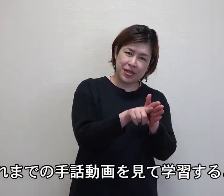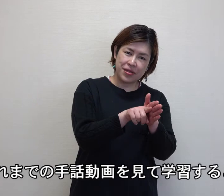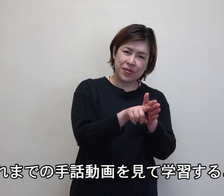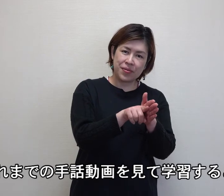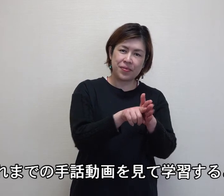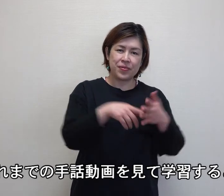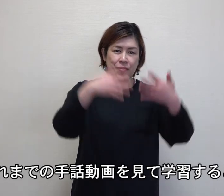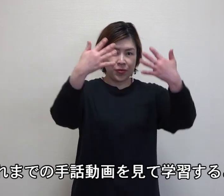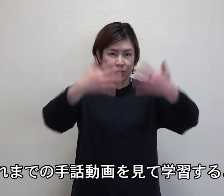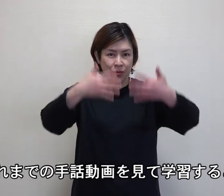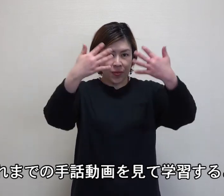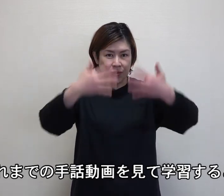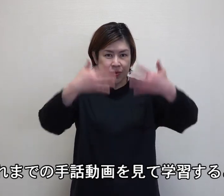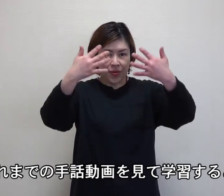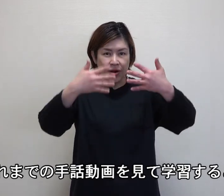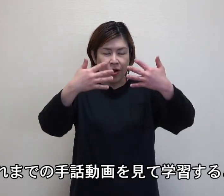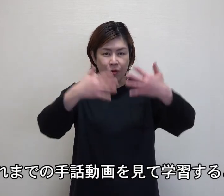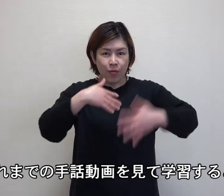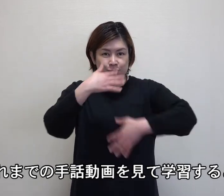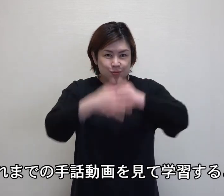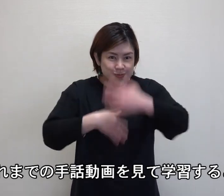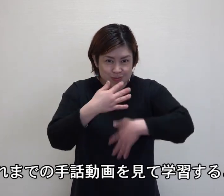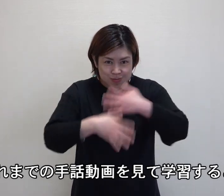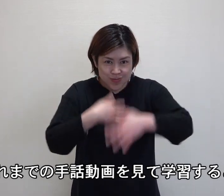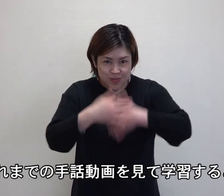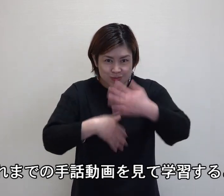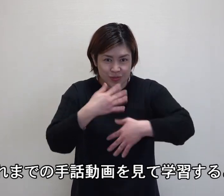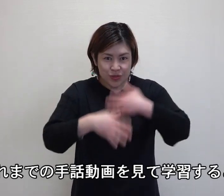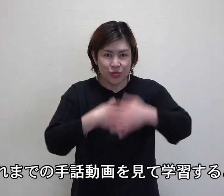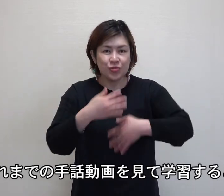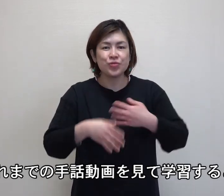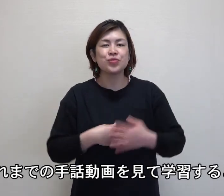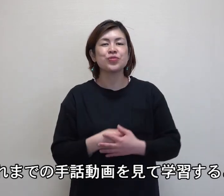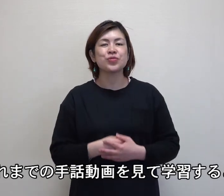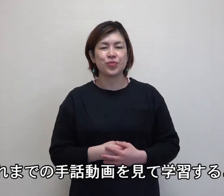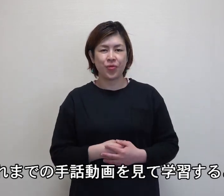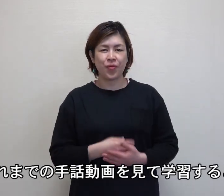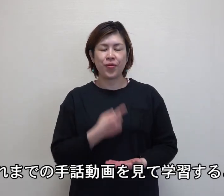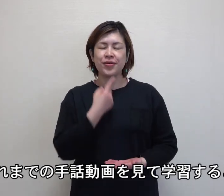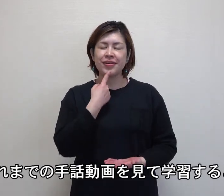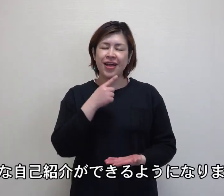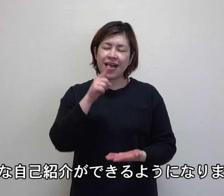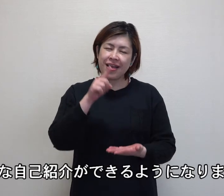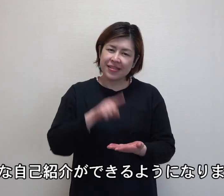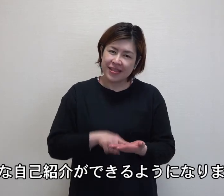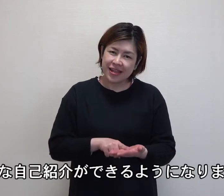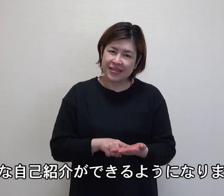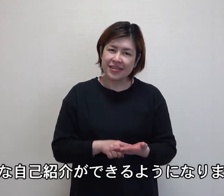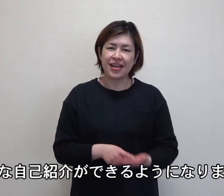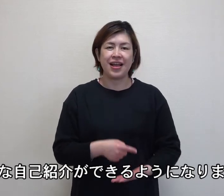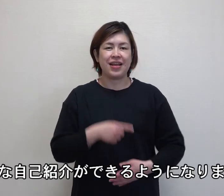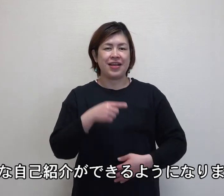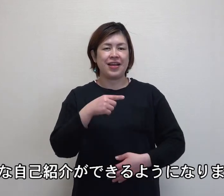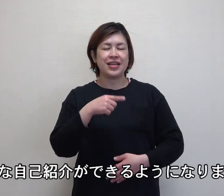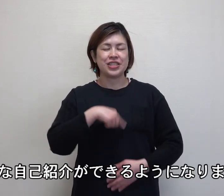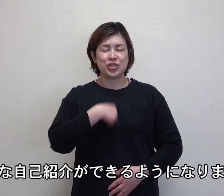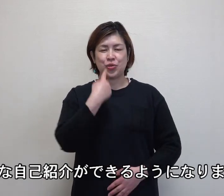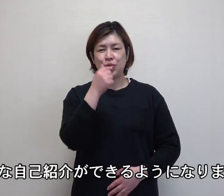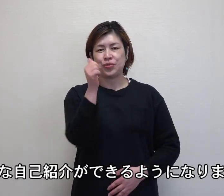これまでの手話動画を見て学習していただくと、簡単な自己紹